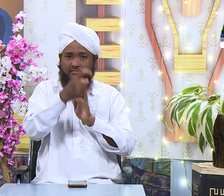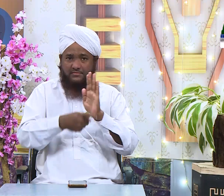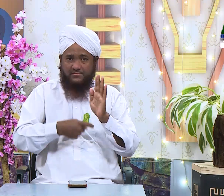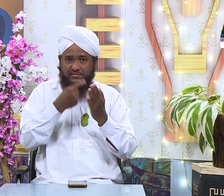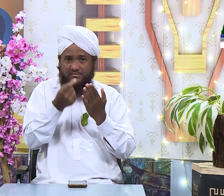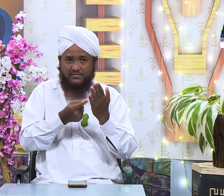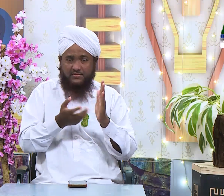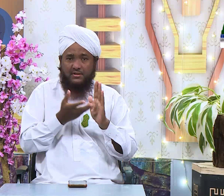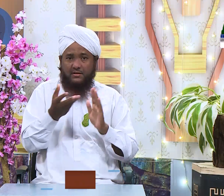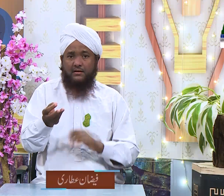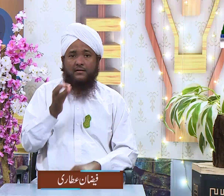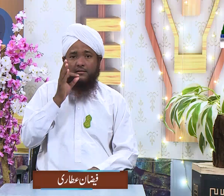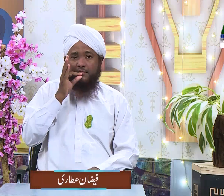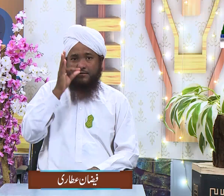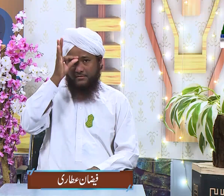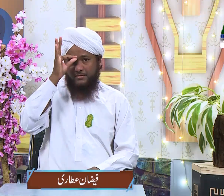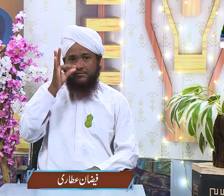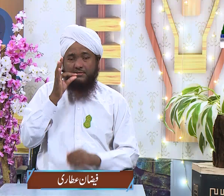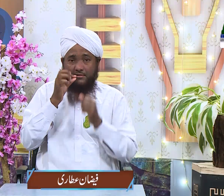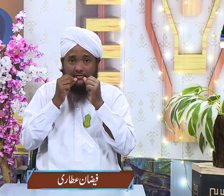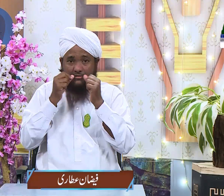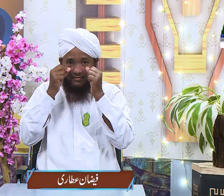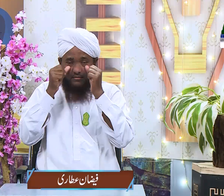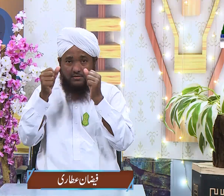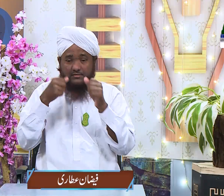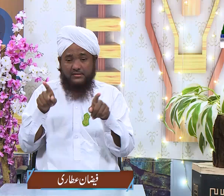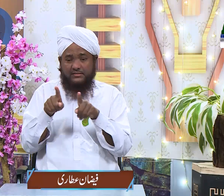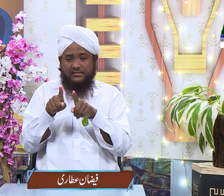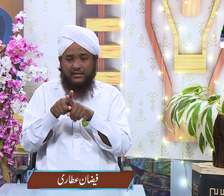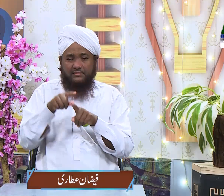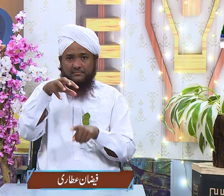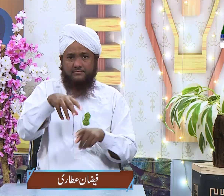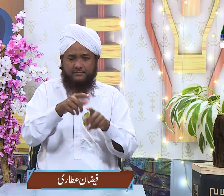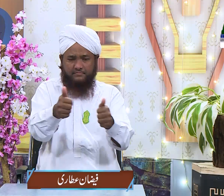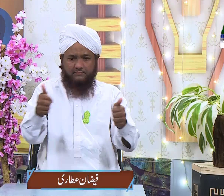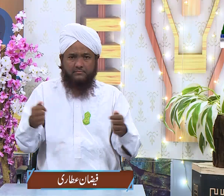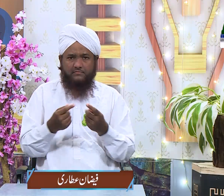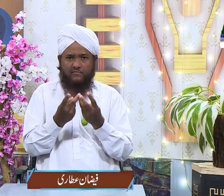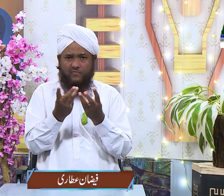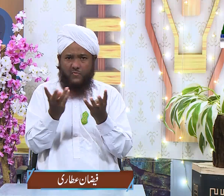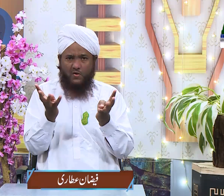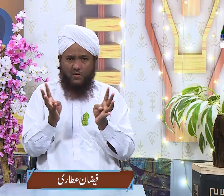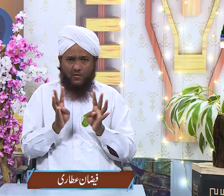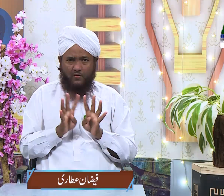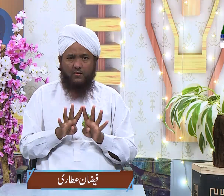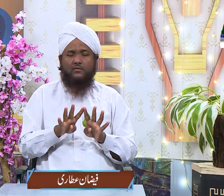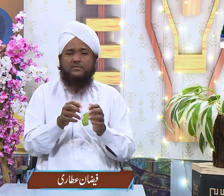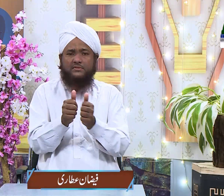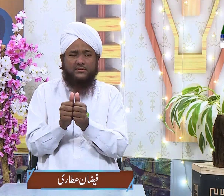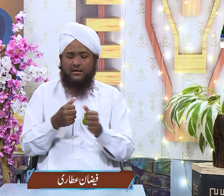میں نبی پاک صلی اللہ علیہ وسلم کے ساتھ ایک ایسی مجلس میں تھا جہاں میرے ساتھ حضرت ابو امامہ رضی اللہ تعالیٰ عنہ شریک تھے۔